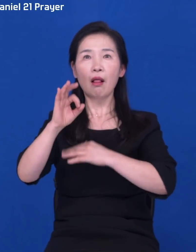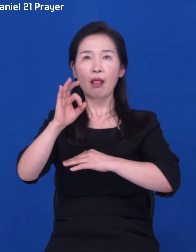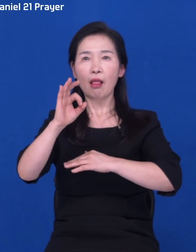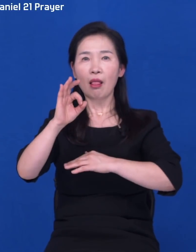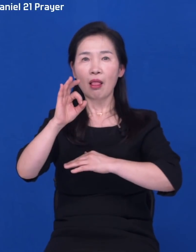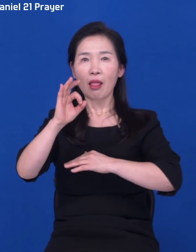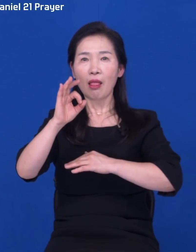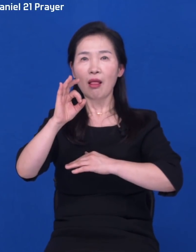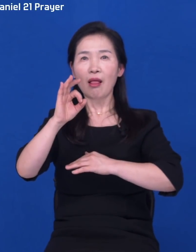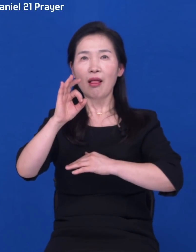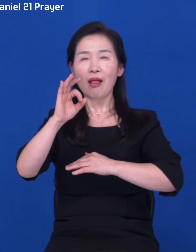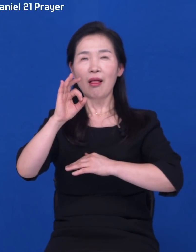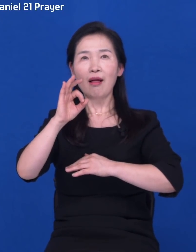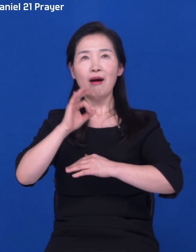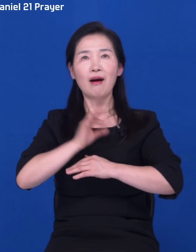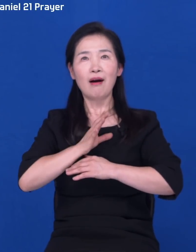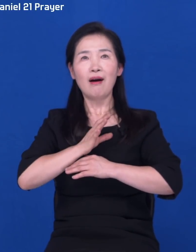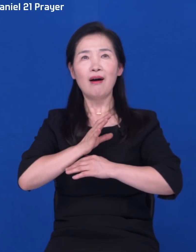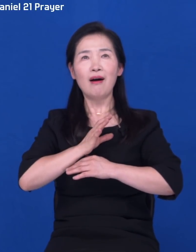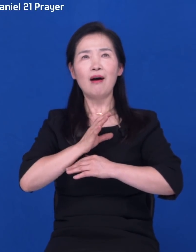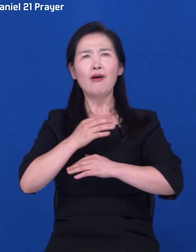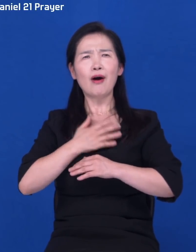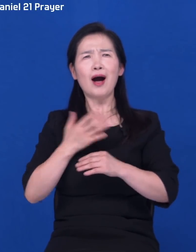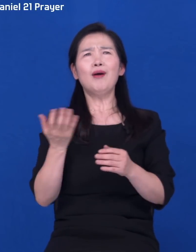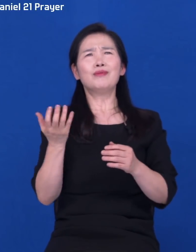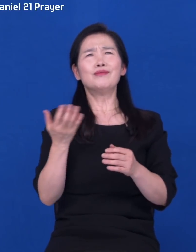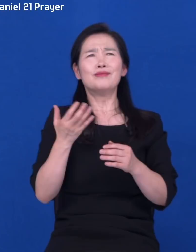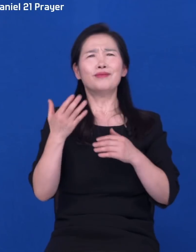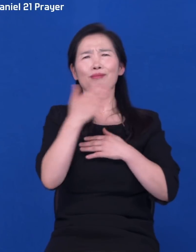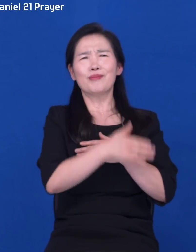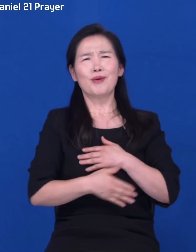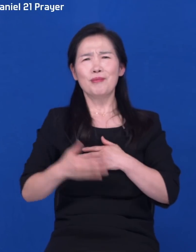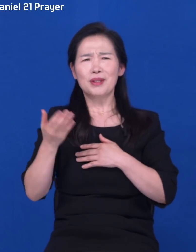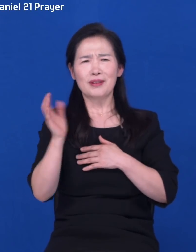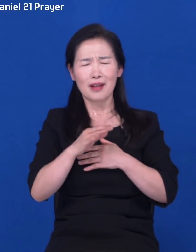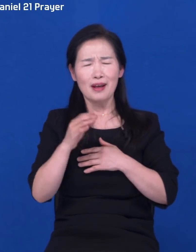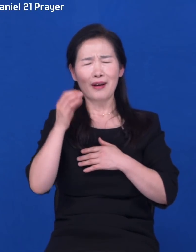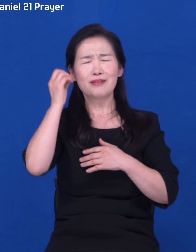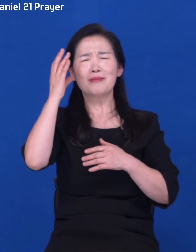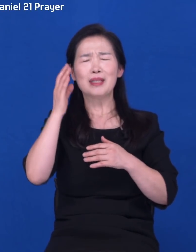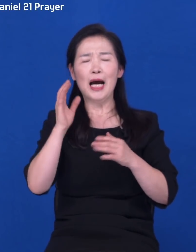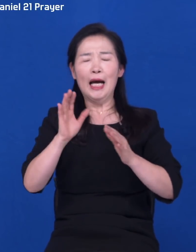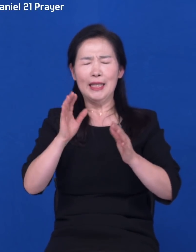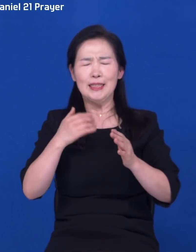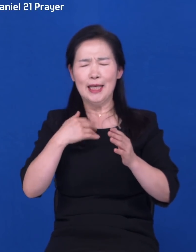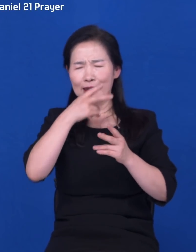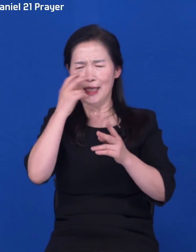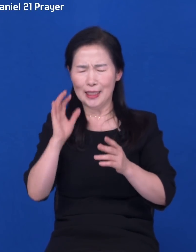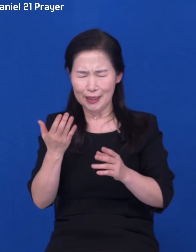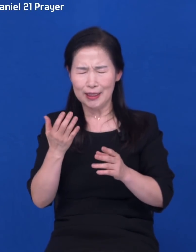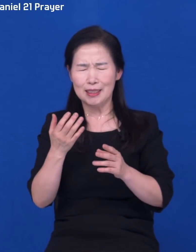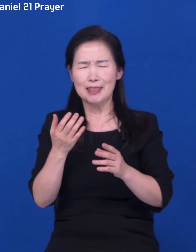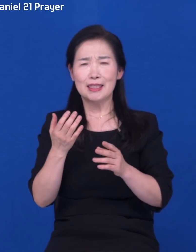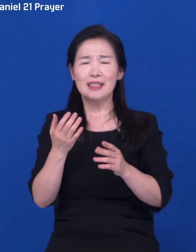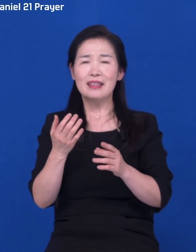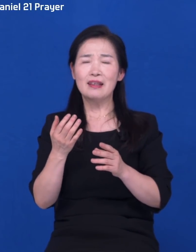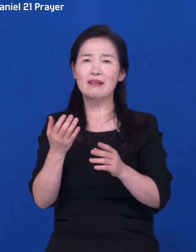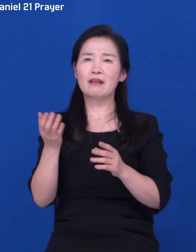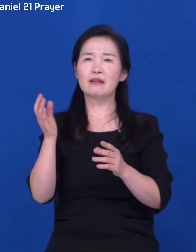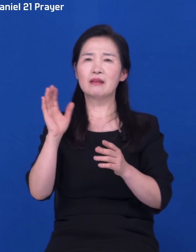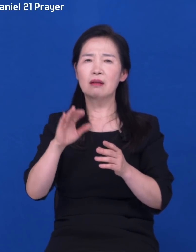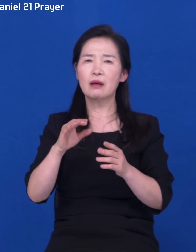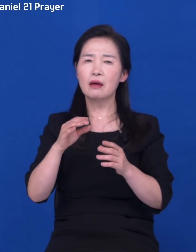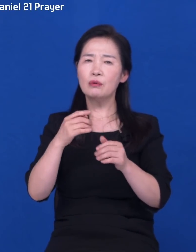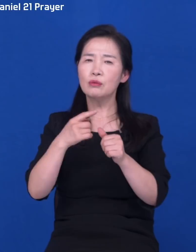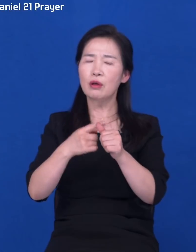놀랐어요. 내가 아픈 사람인 걸 잊어버려가지고 순간 나 자야 돼 이랬는데 갑자기 우연히 비치는 거울을